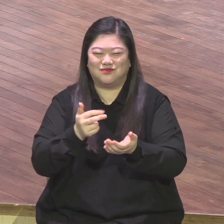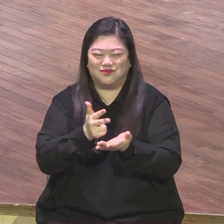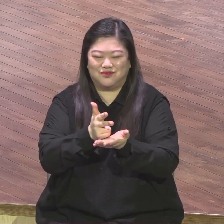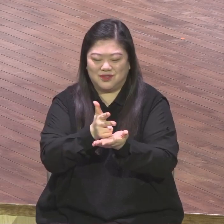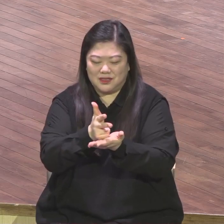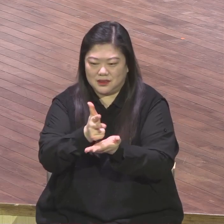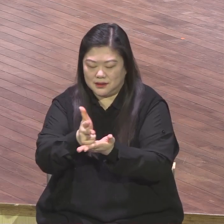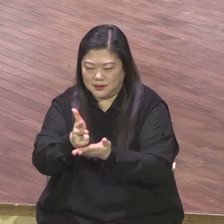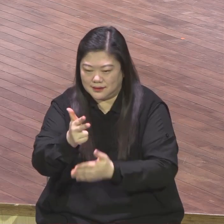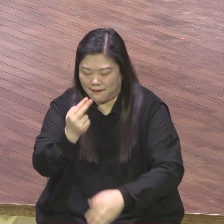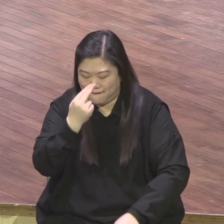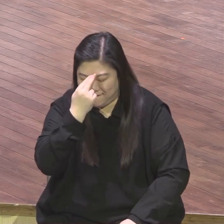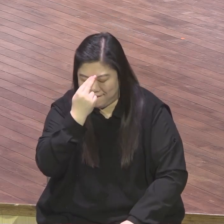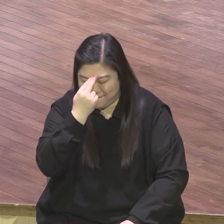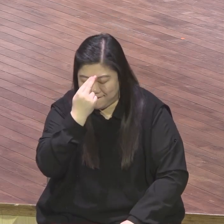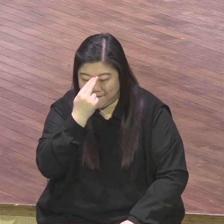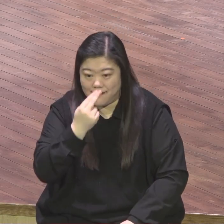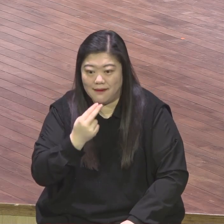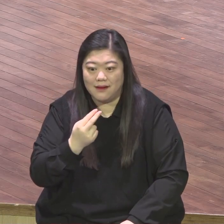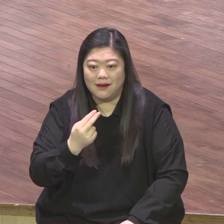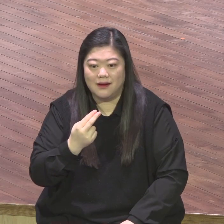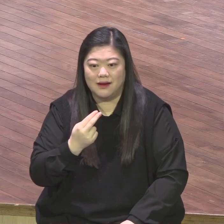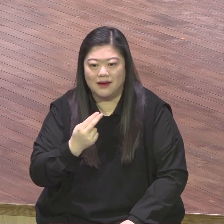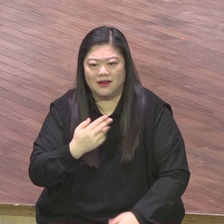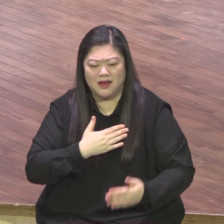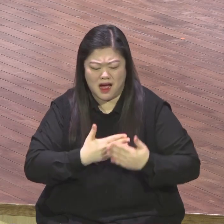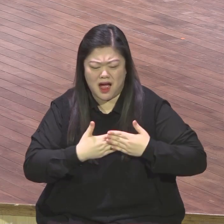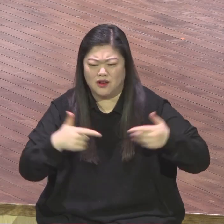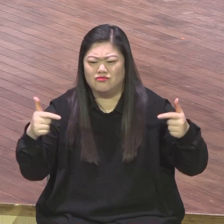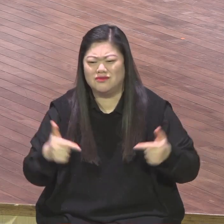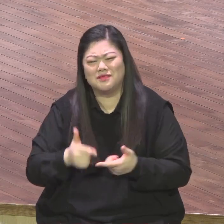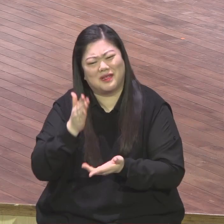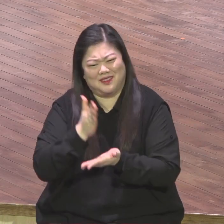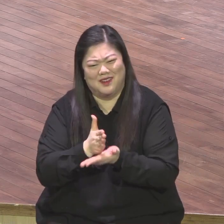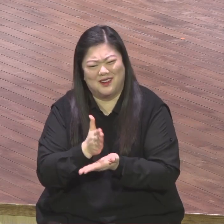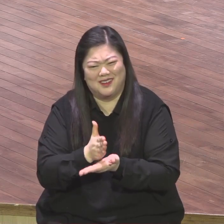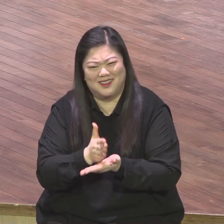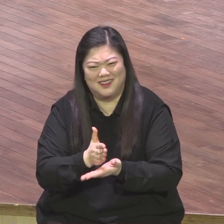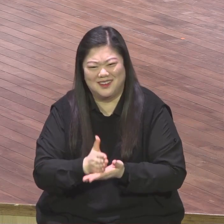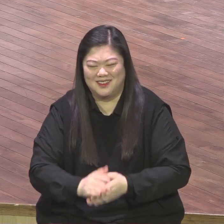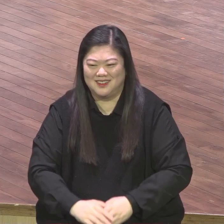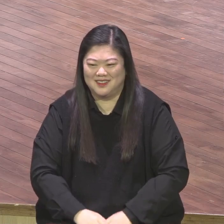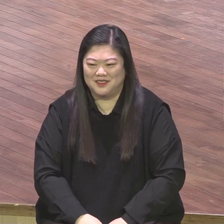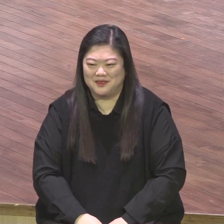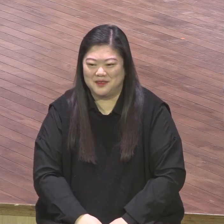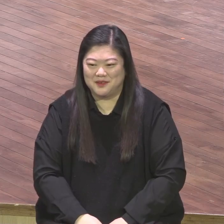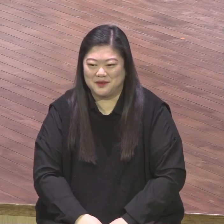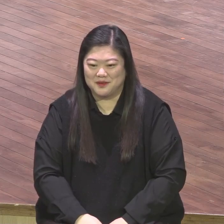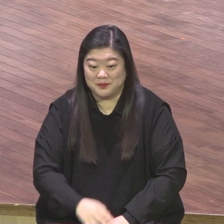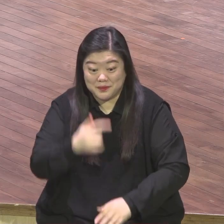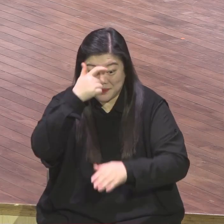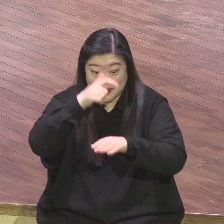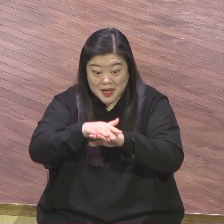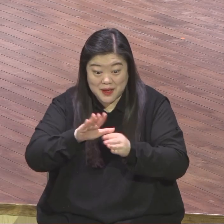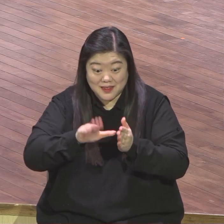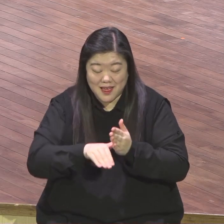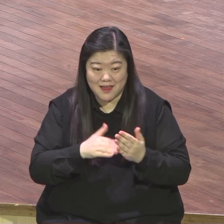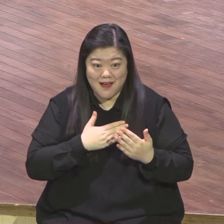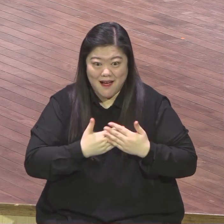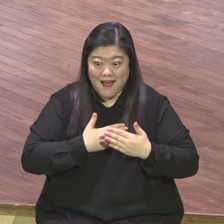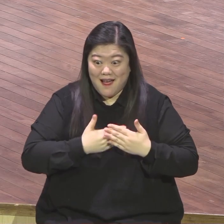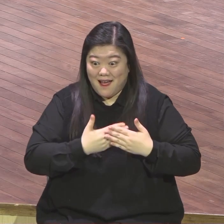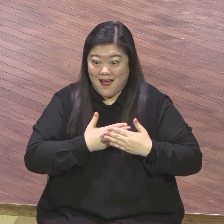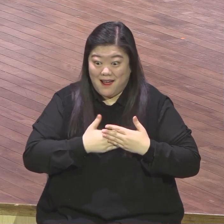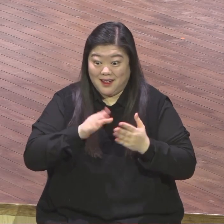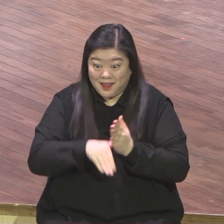말씀을 기대하면서 설레임으로 아멘 둥둥하면서 예배 드리는 사람 삶은 생명적